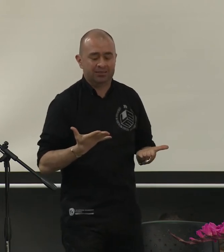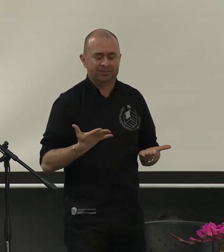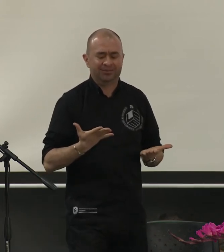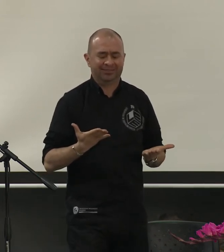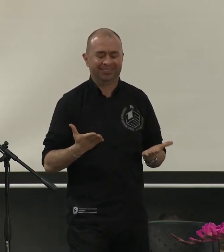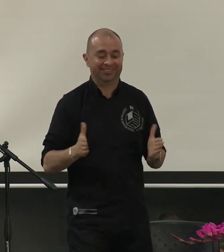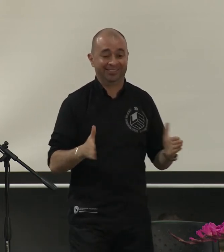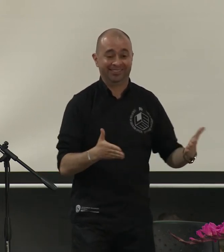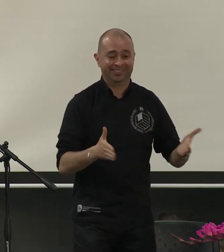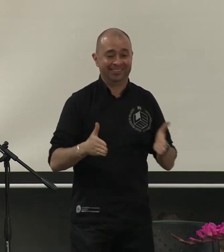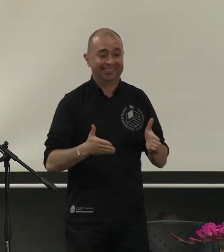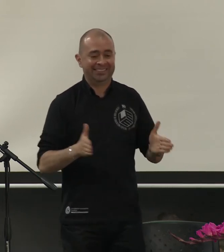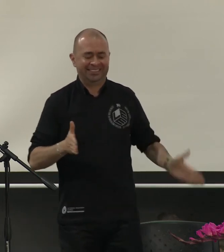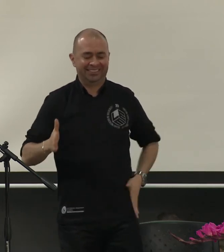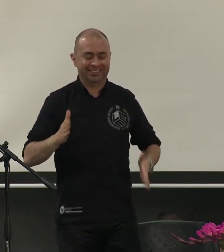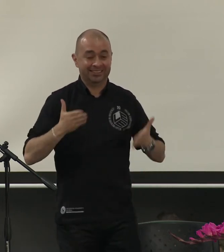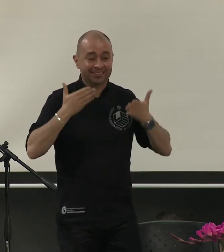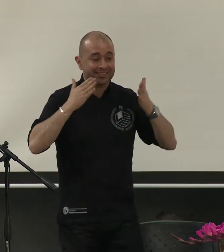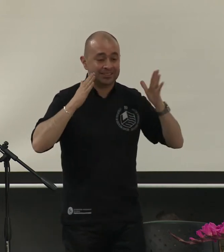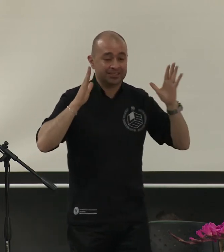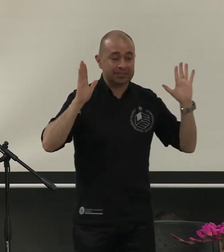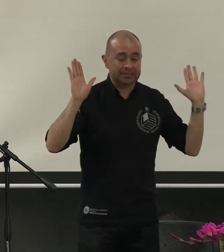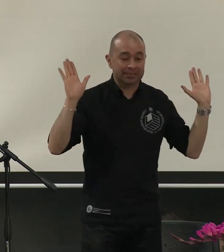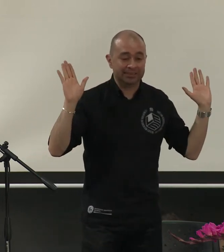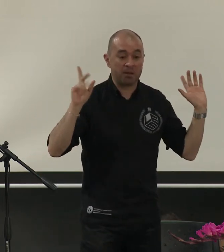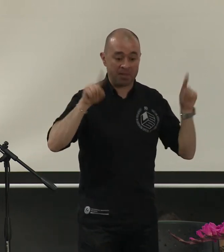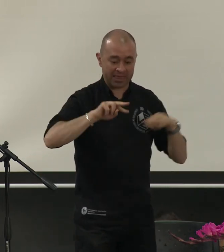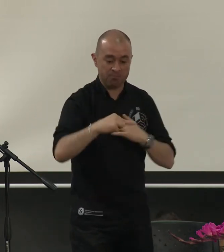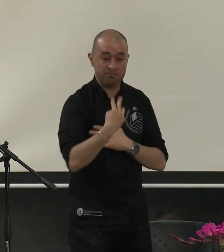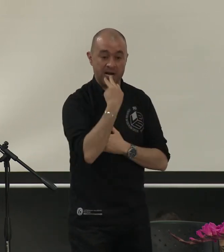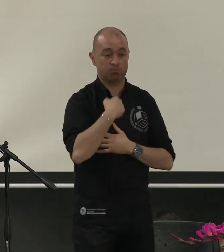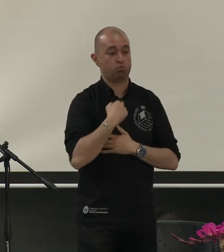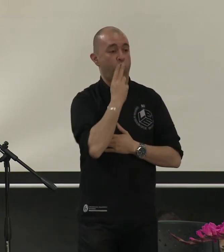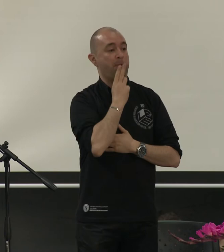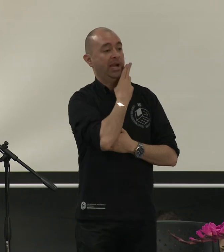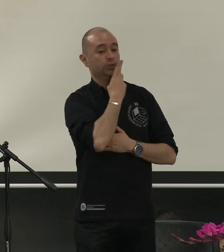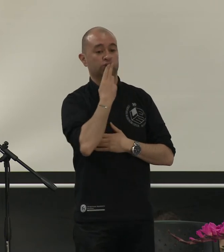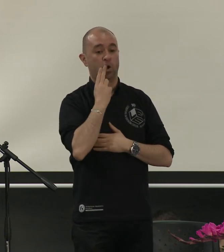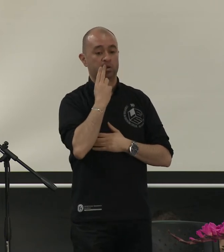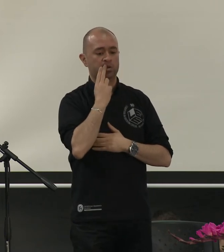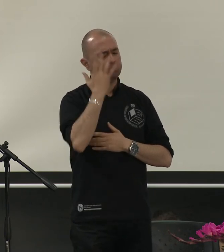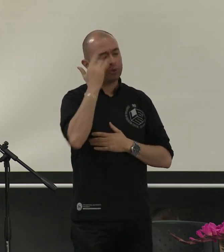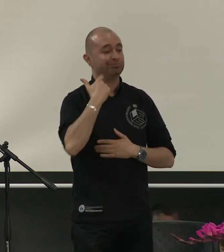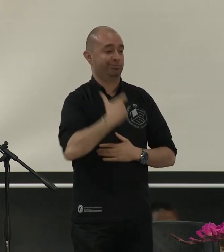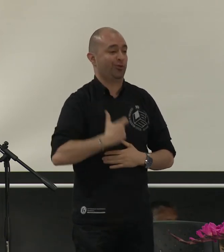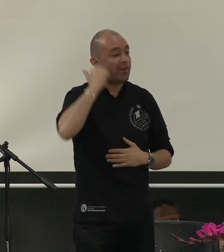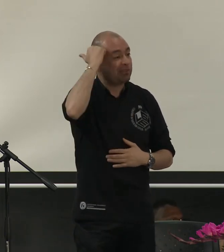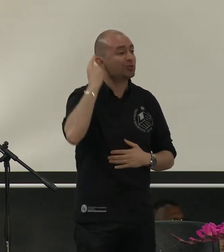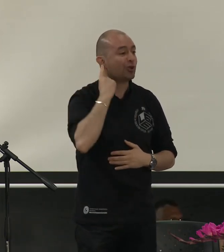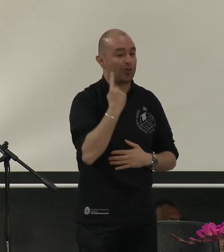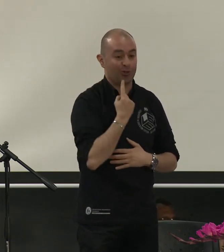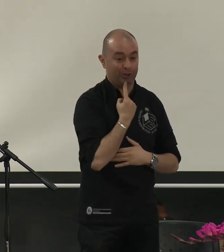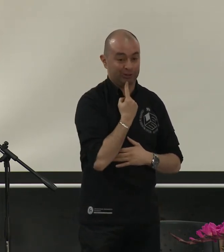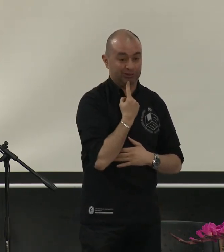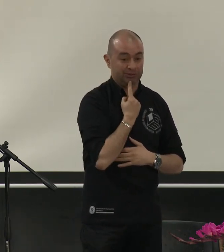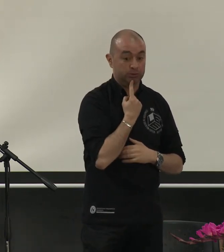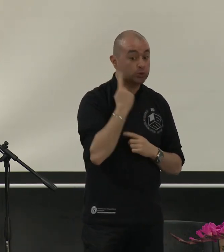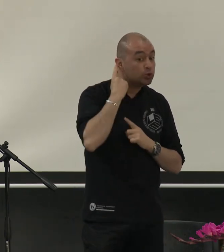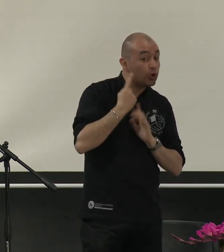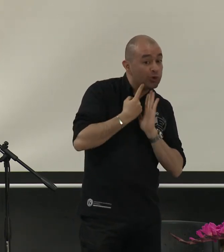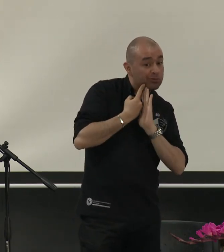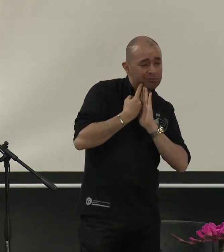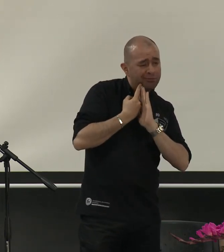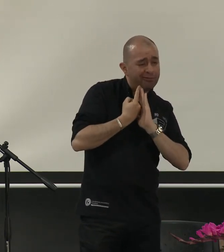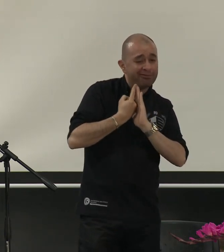cuando yo me pensaba cómo iba a transcurrir mi vida pues fue ha sido una vida de compromiso